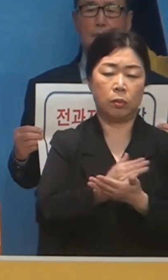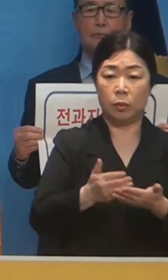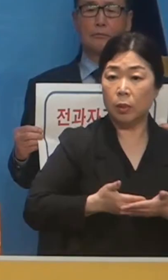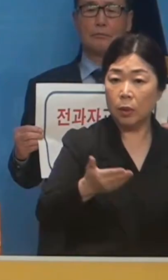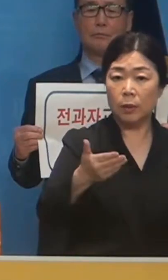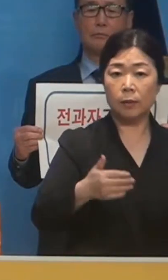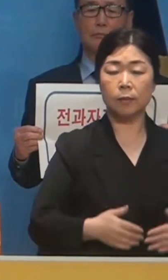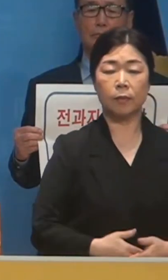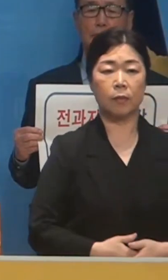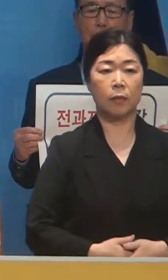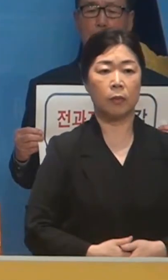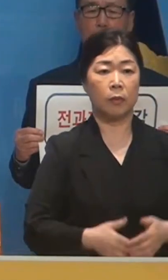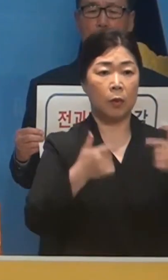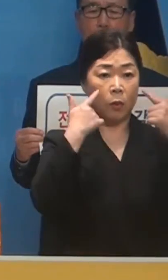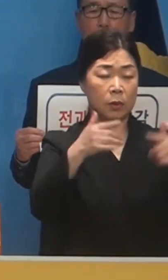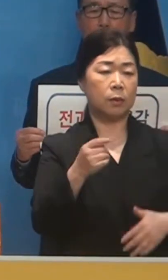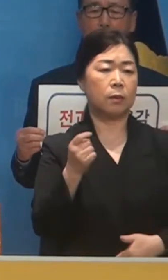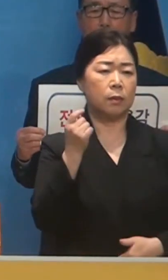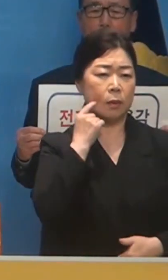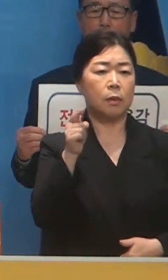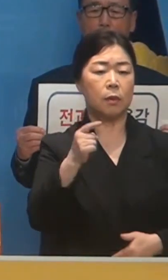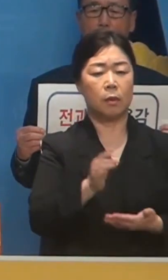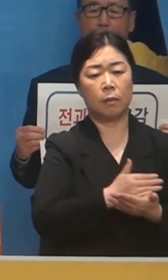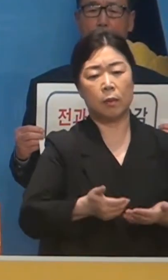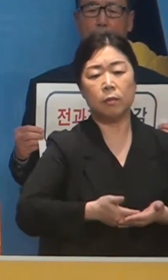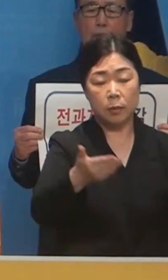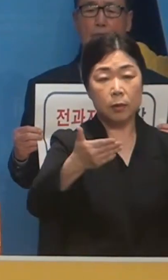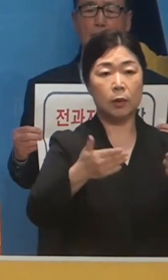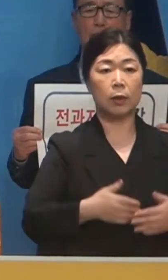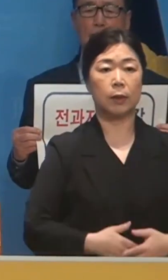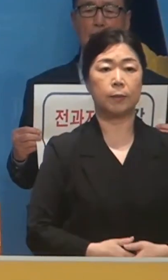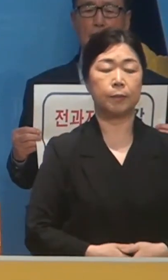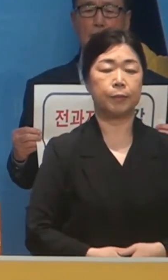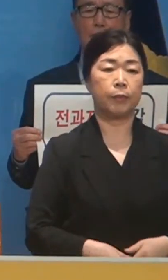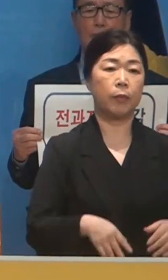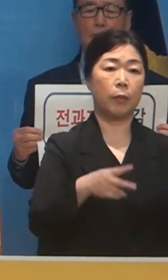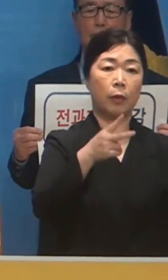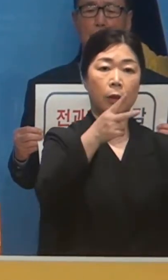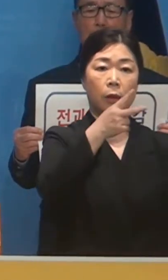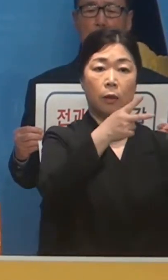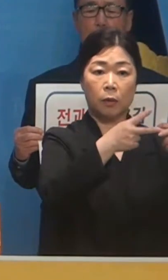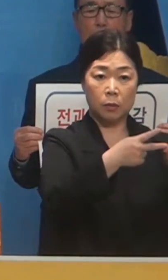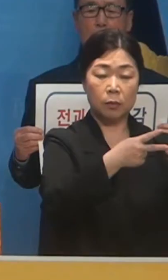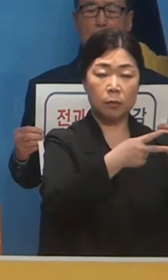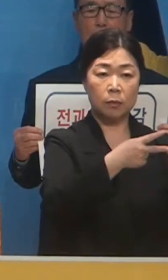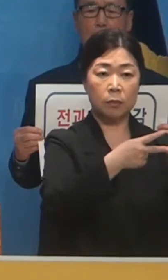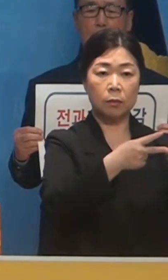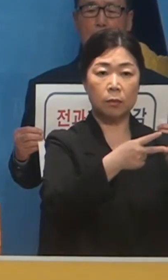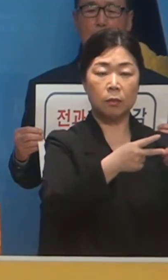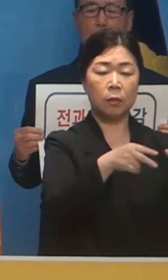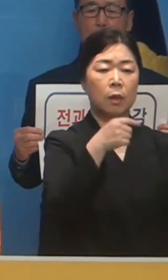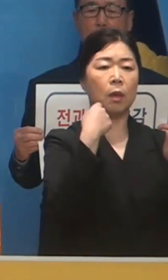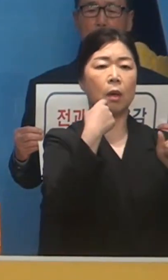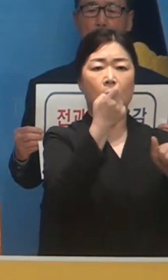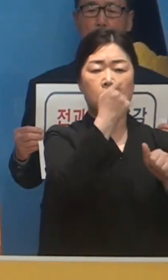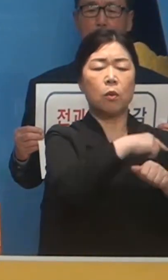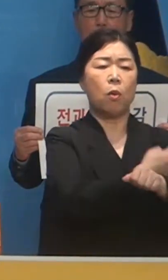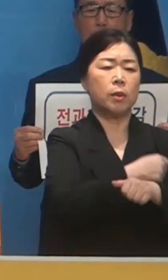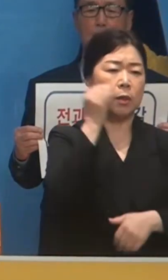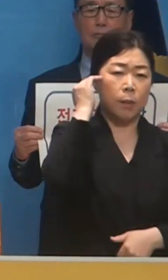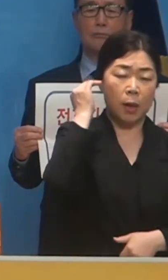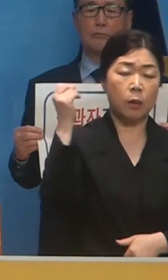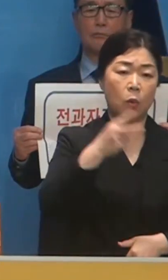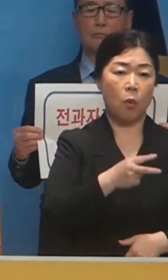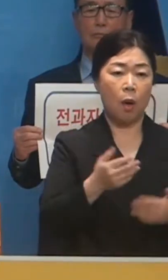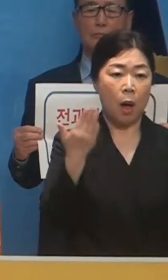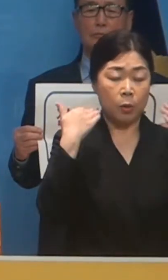배포했습니다. 명백한 거짓입니다. 두 번째, 학습권을 침해하고 학교